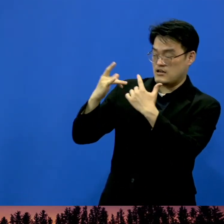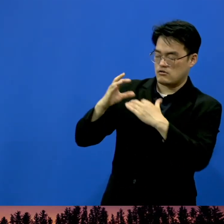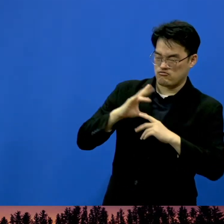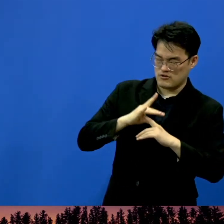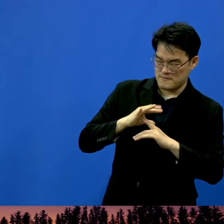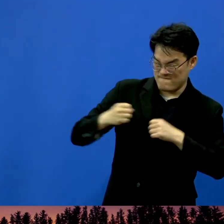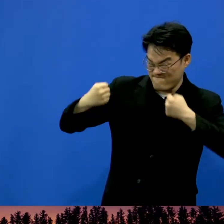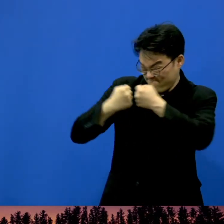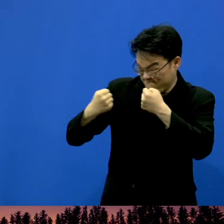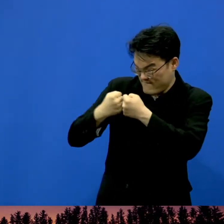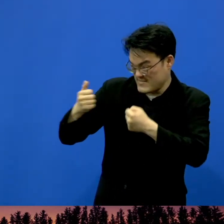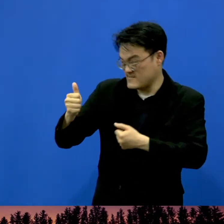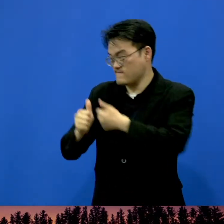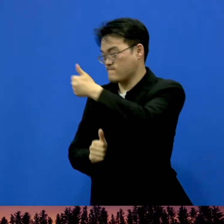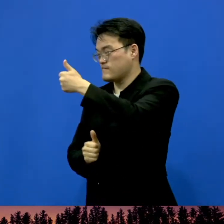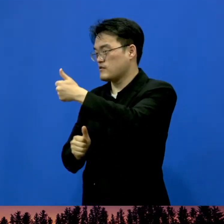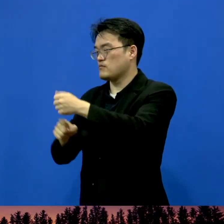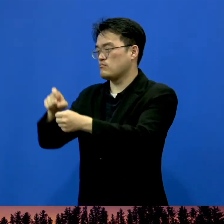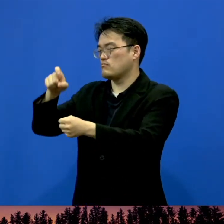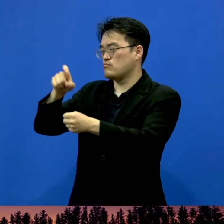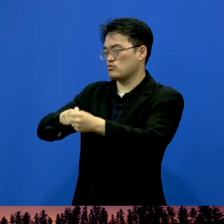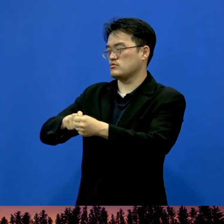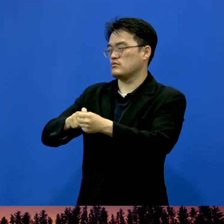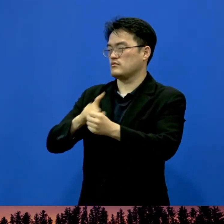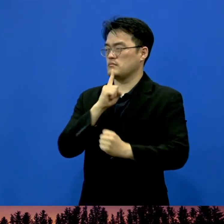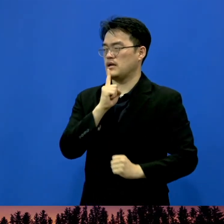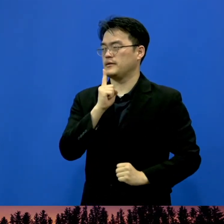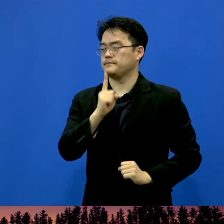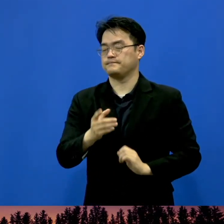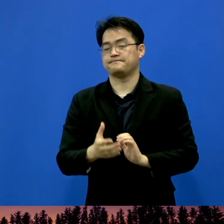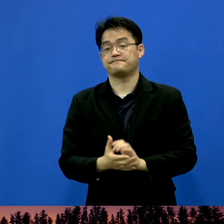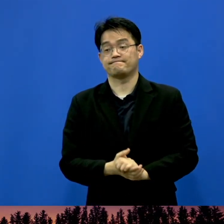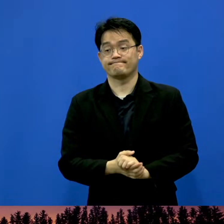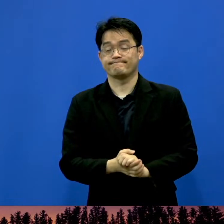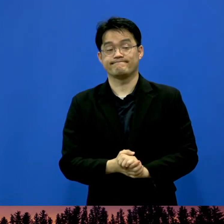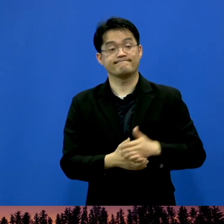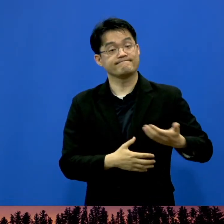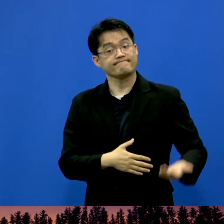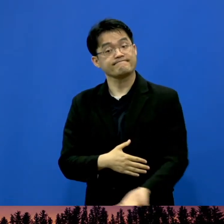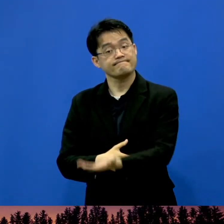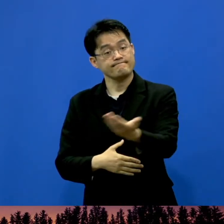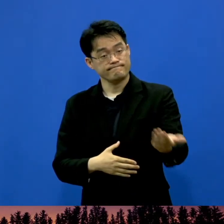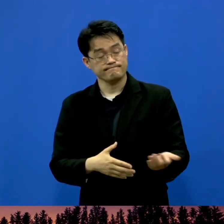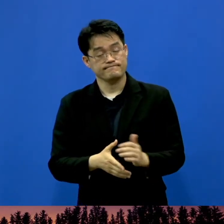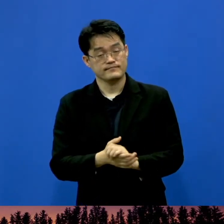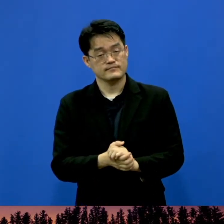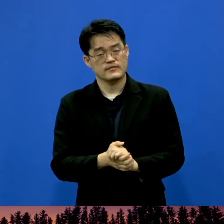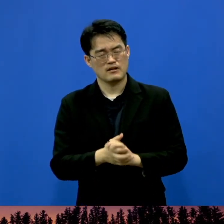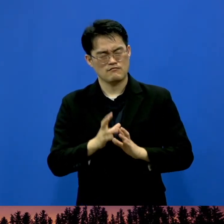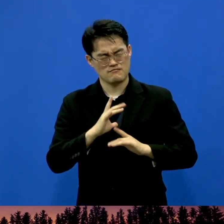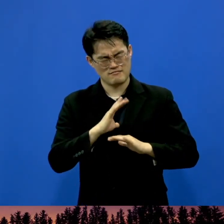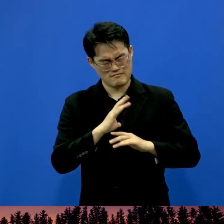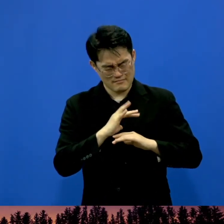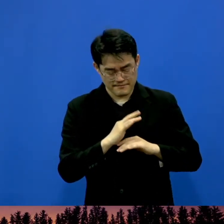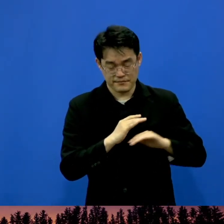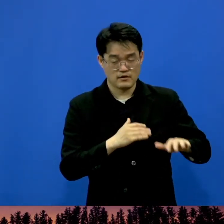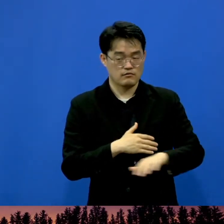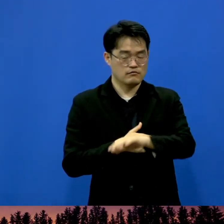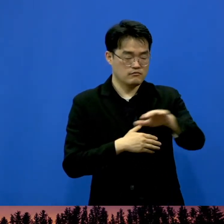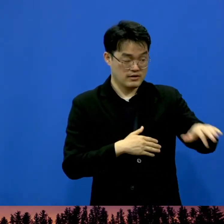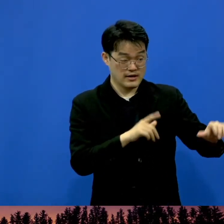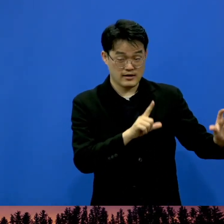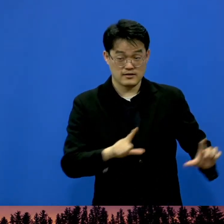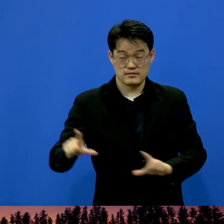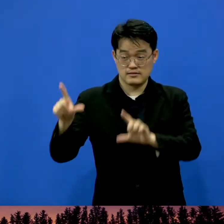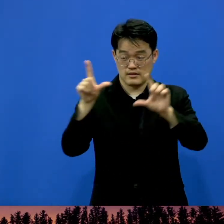맞서 싸워야 되기 때문에, 그걸 이겨내야 되기 때문에. 자, 여러분, 이 두려움이 우리의 삶의 장애